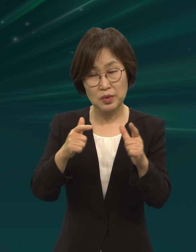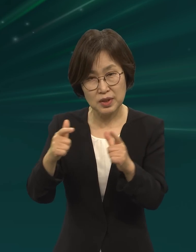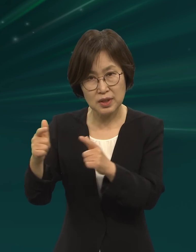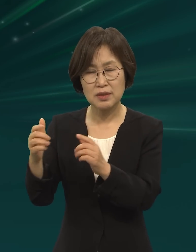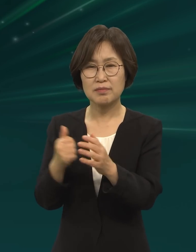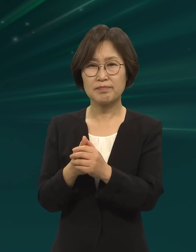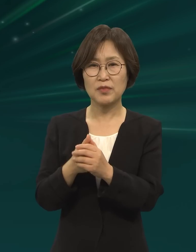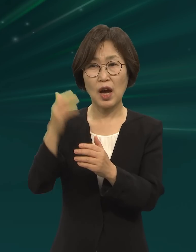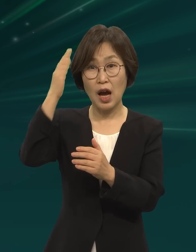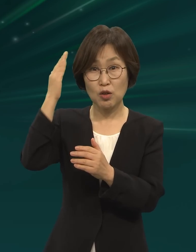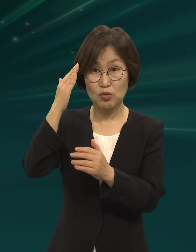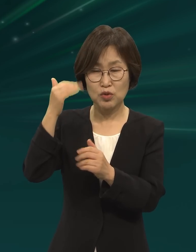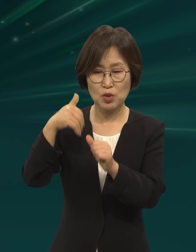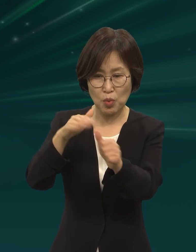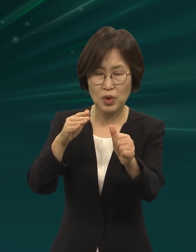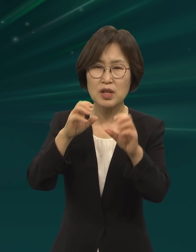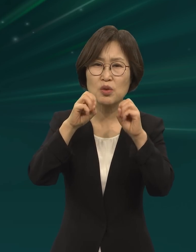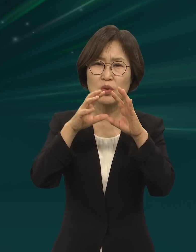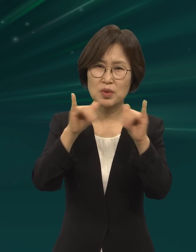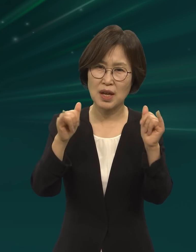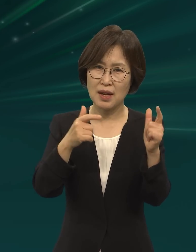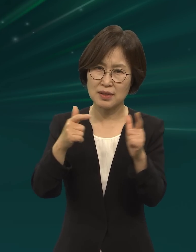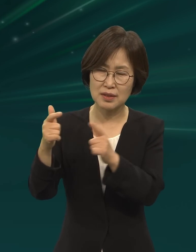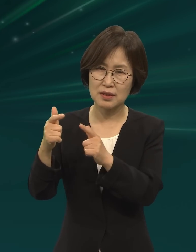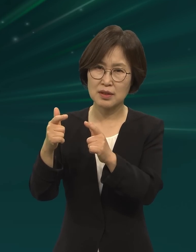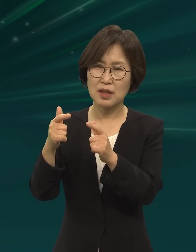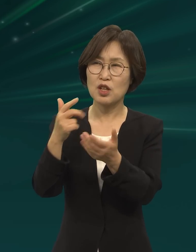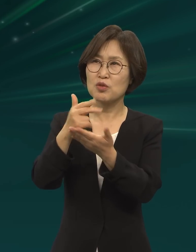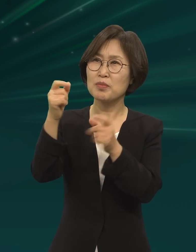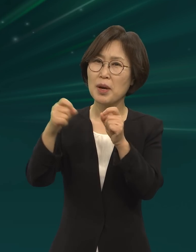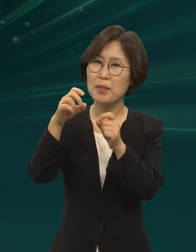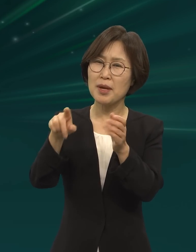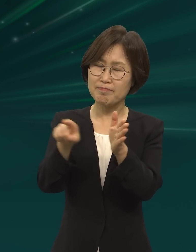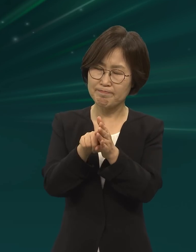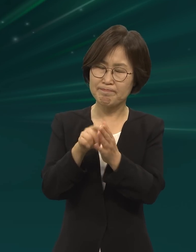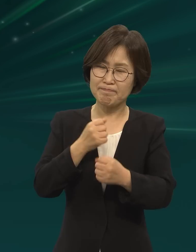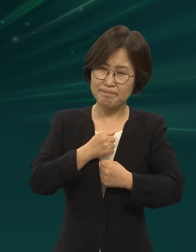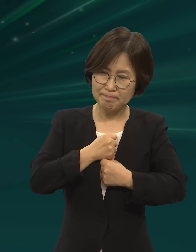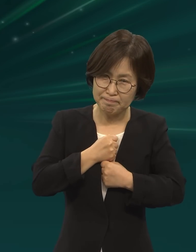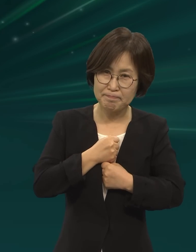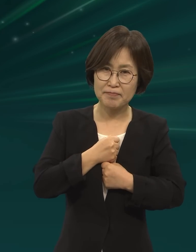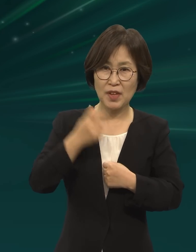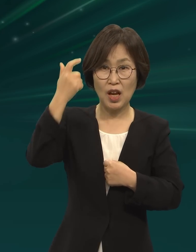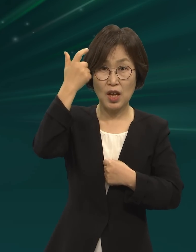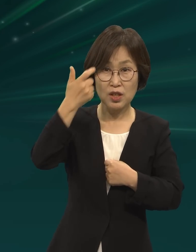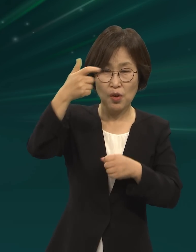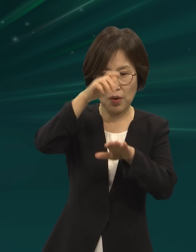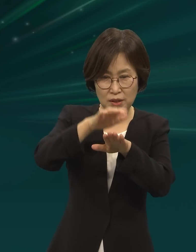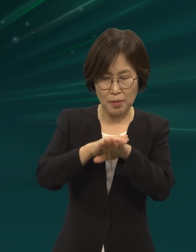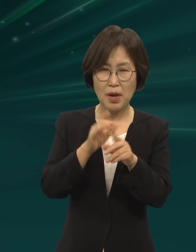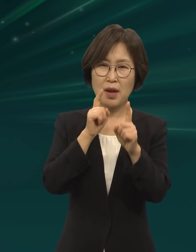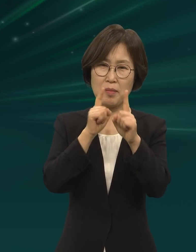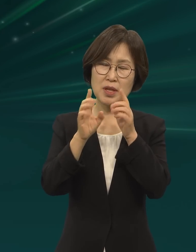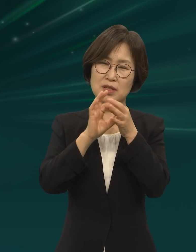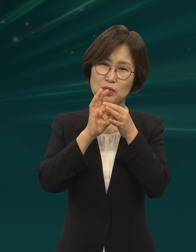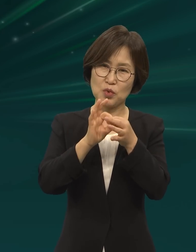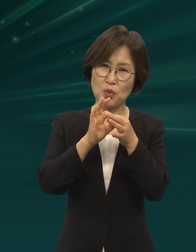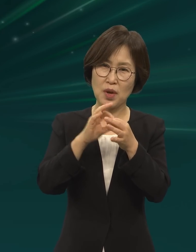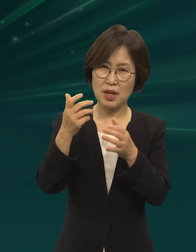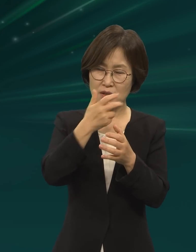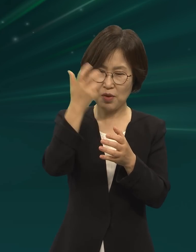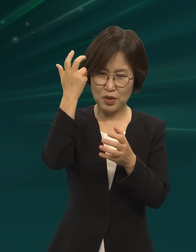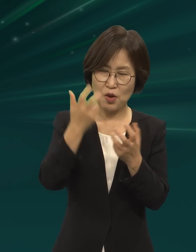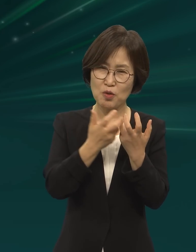가신 선교사님들 다 우리 모두 주님의 앞에 믿음을 지키며 영적인 예배와 말씀을 통해 성령